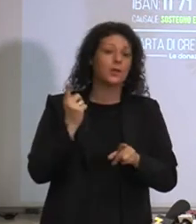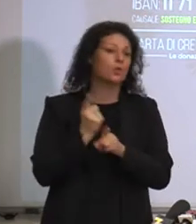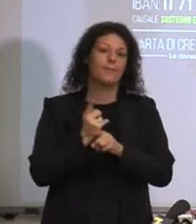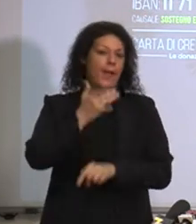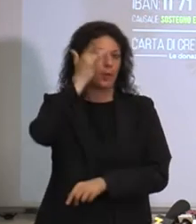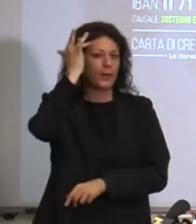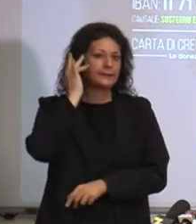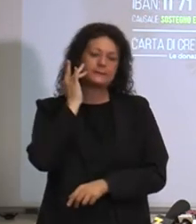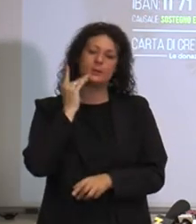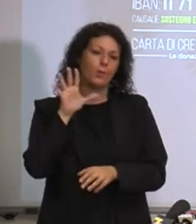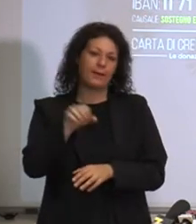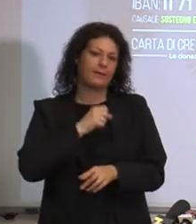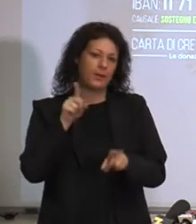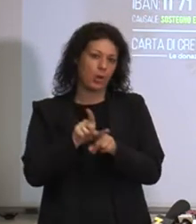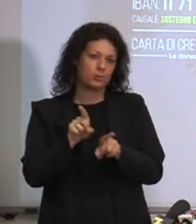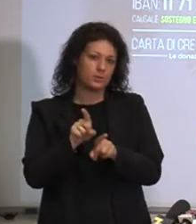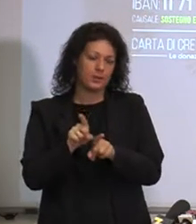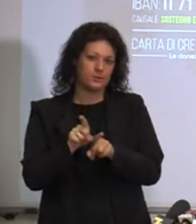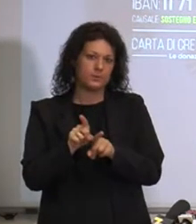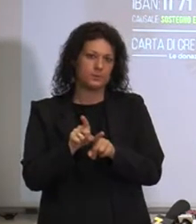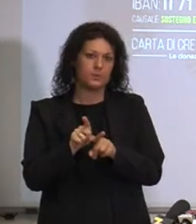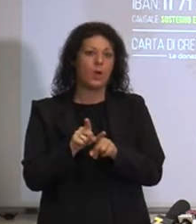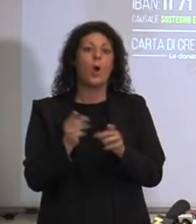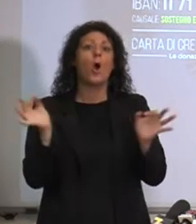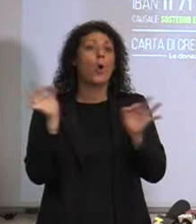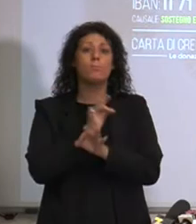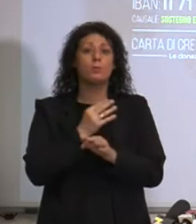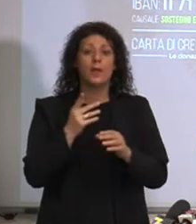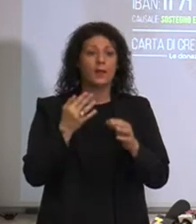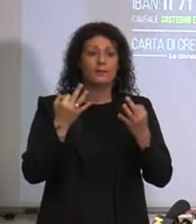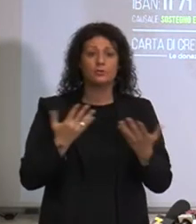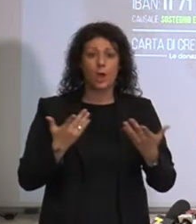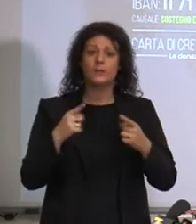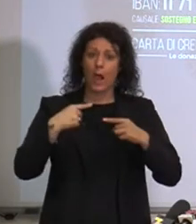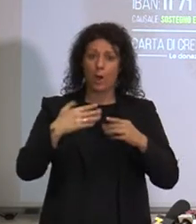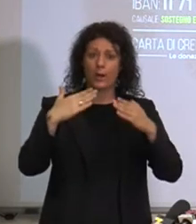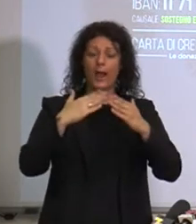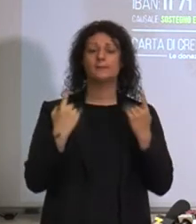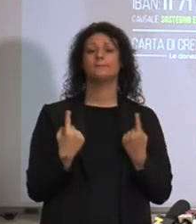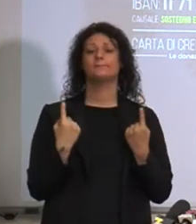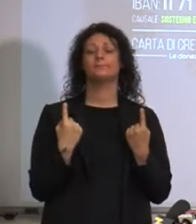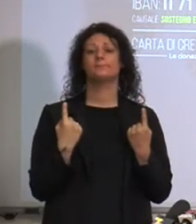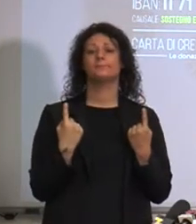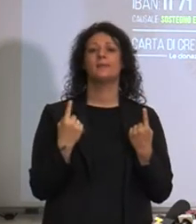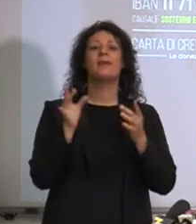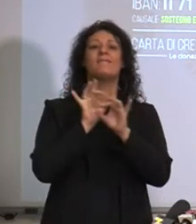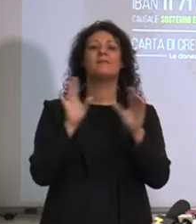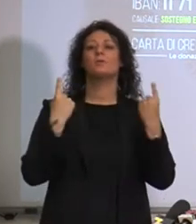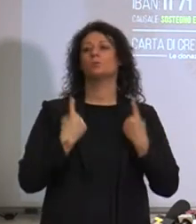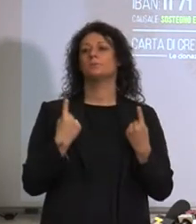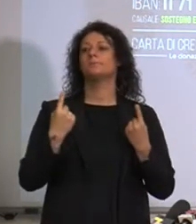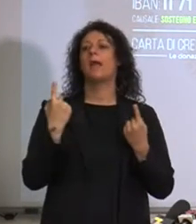convivenza, no? L'alternativa qual è? Restare tutti chiusi in casa e aspettare che il virus se ne vada da solo, però non siamo nelle condizioni per fare